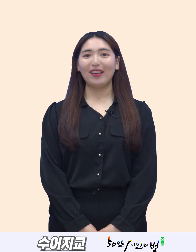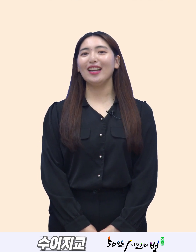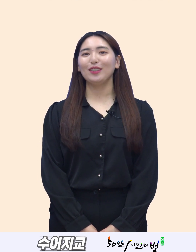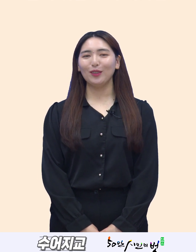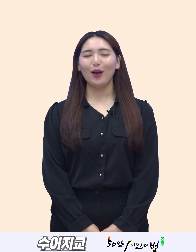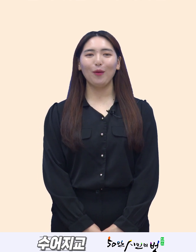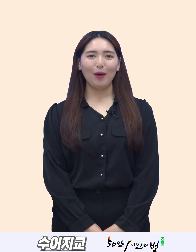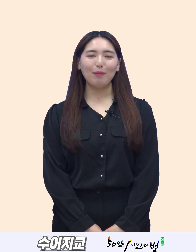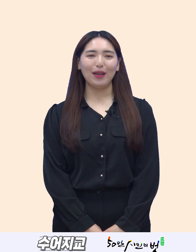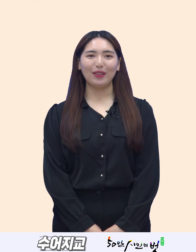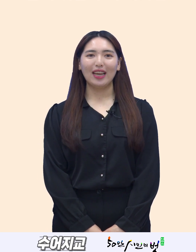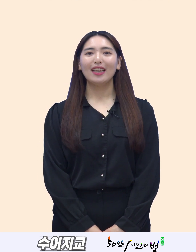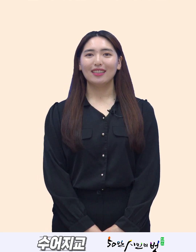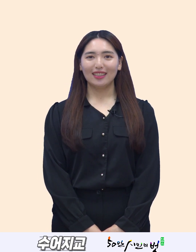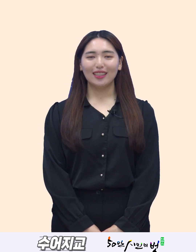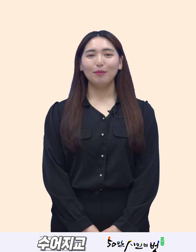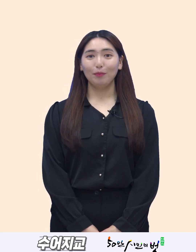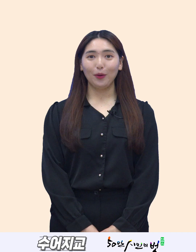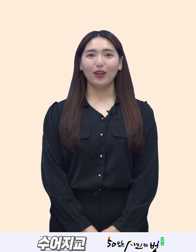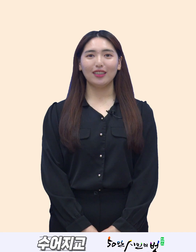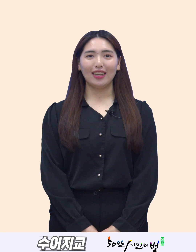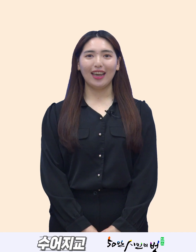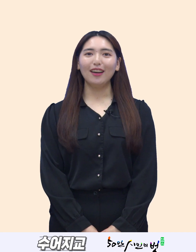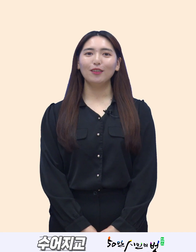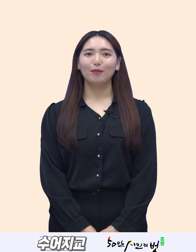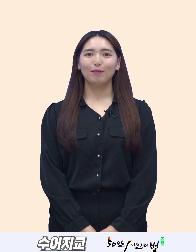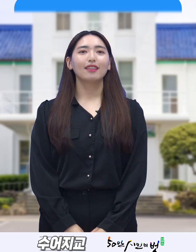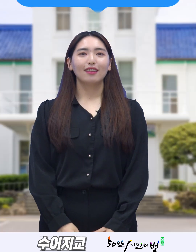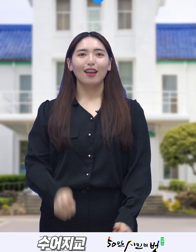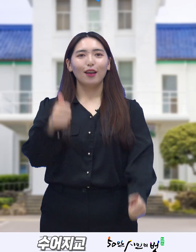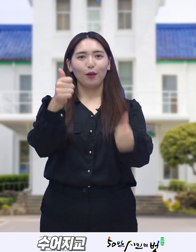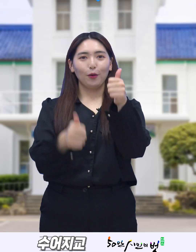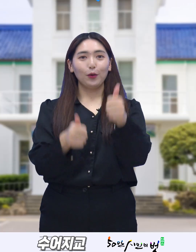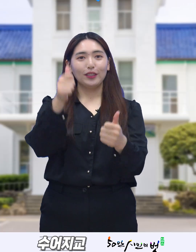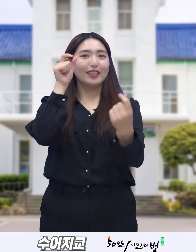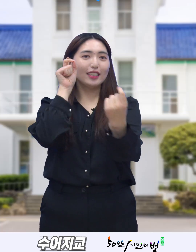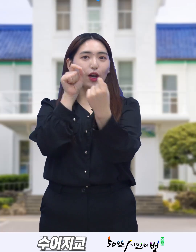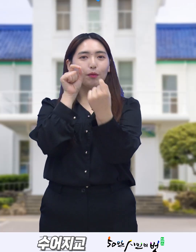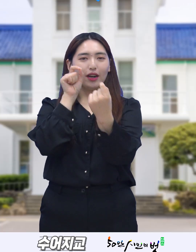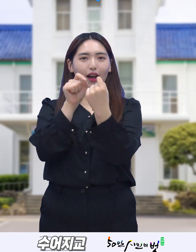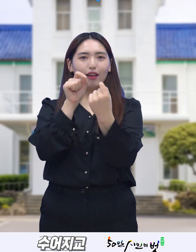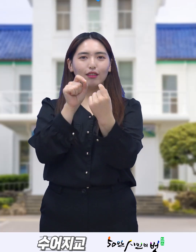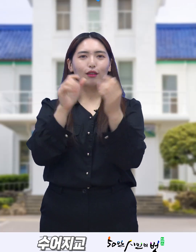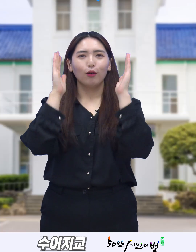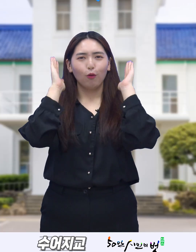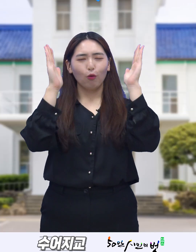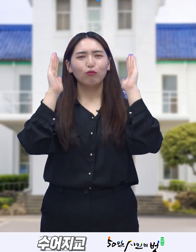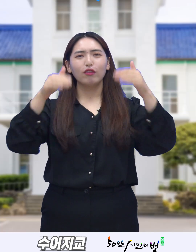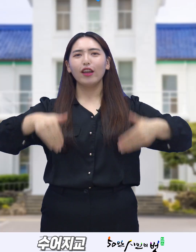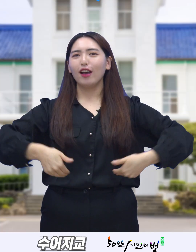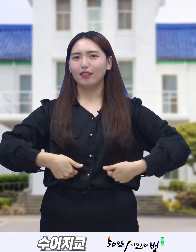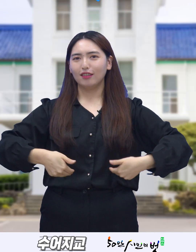위한 수어 회화편 지금 보여드릴게요. 곧 시험이라 공부해야 하는데